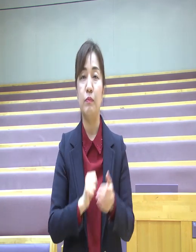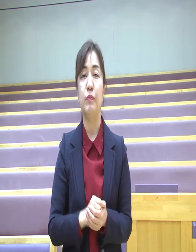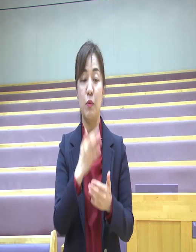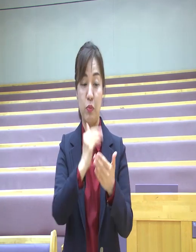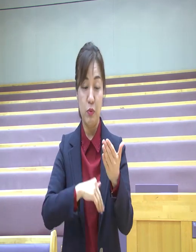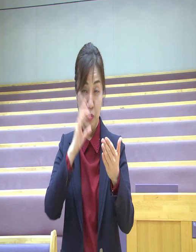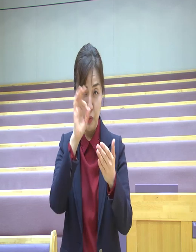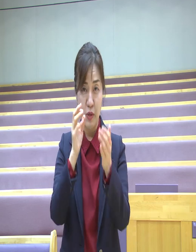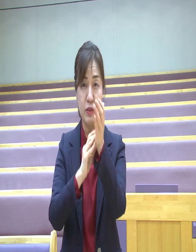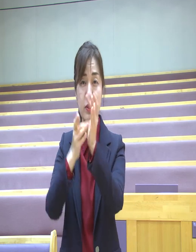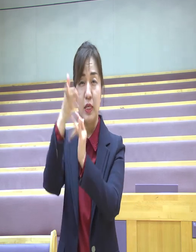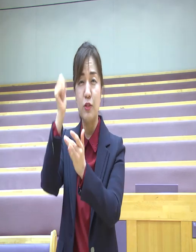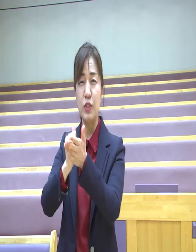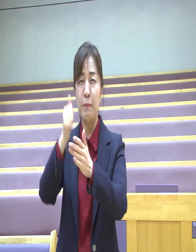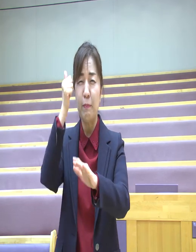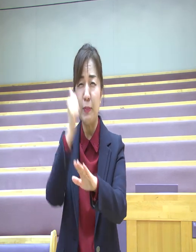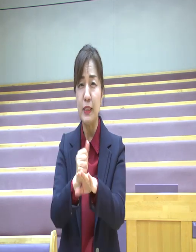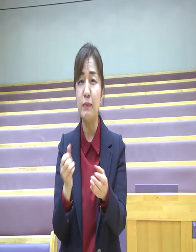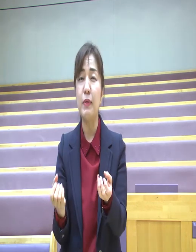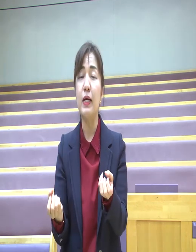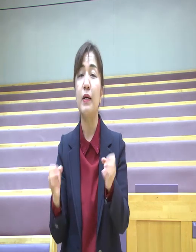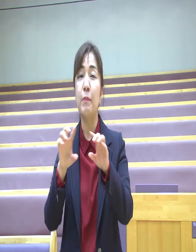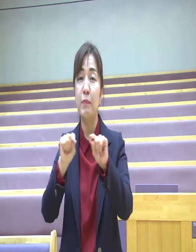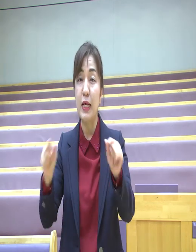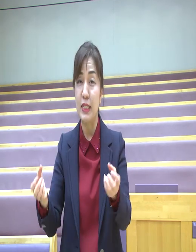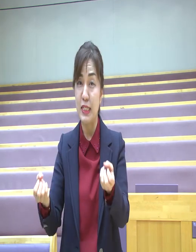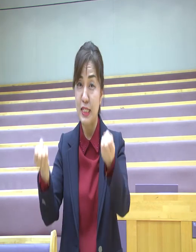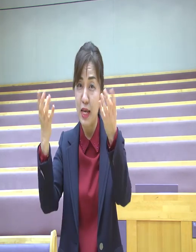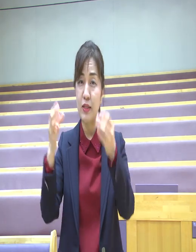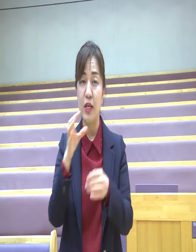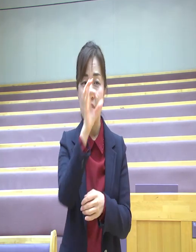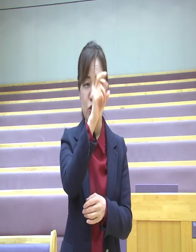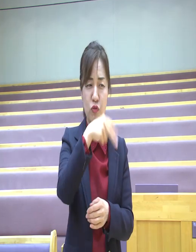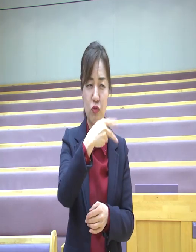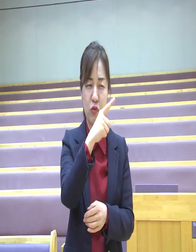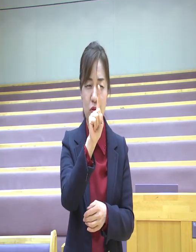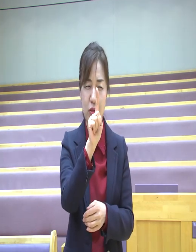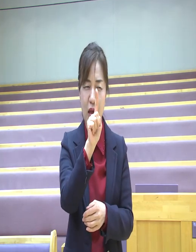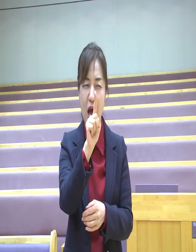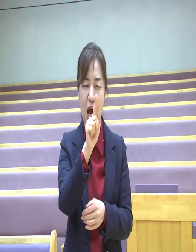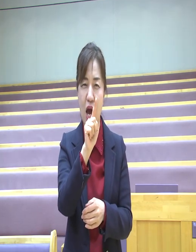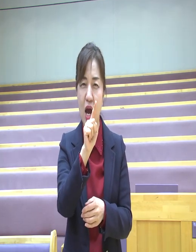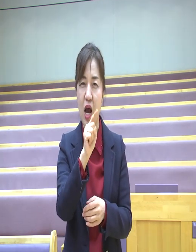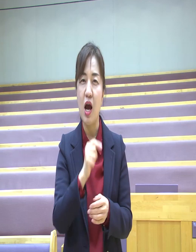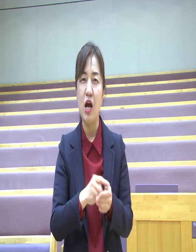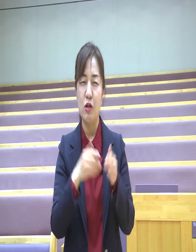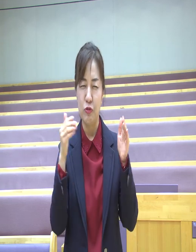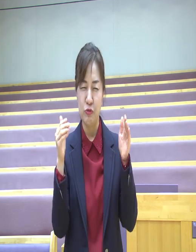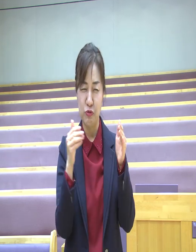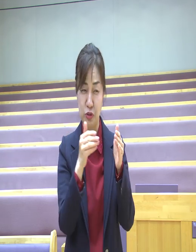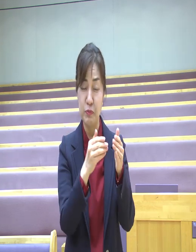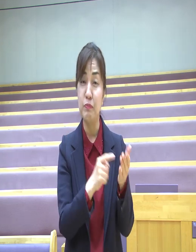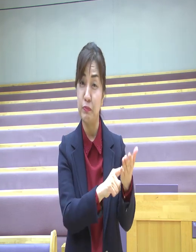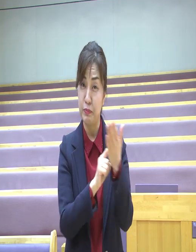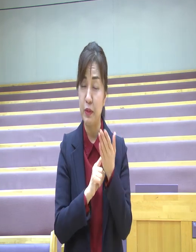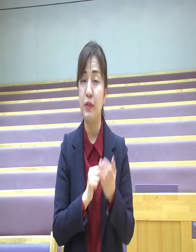오늘 본문에서는 이 예수님의 최후의 만찬과 함께 이 가룟 유다를 굉장히 집중해서 조명하고